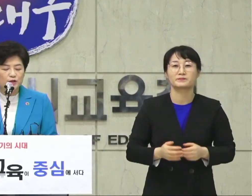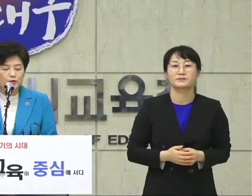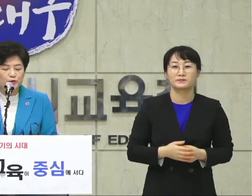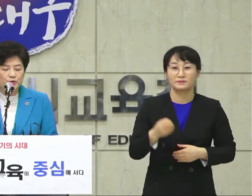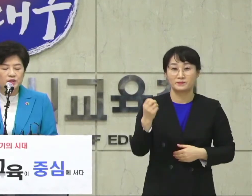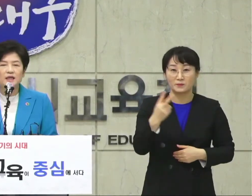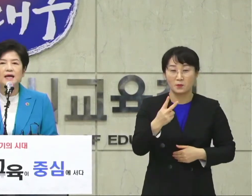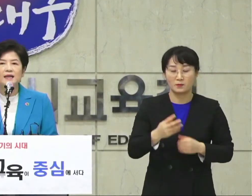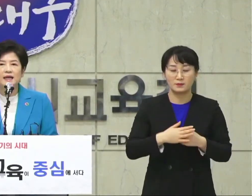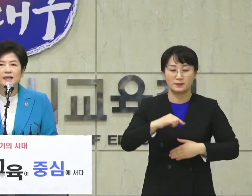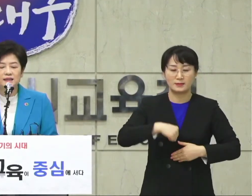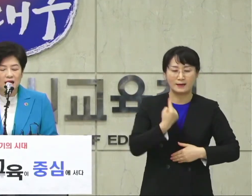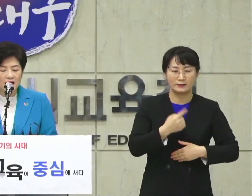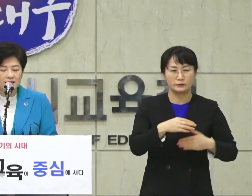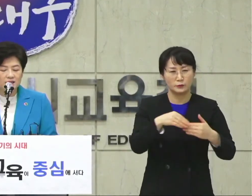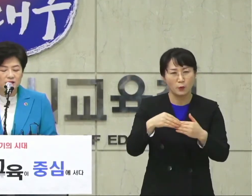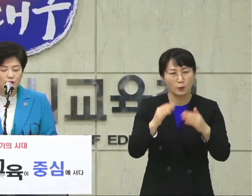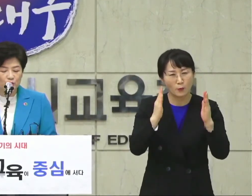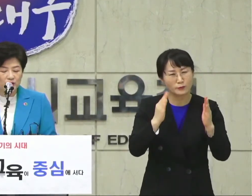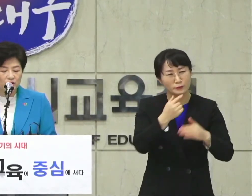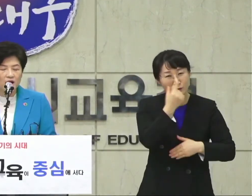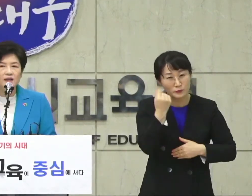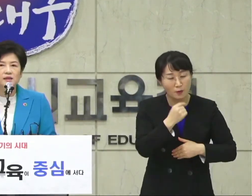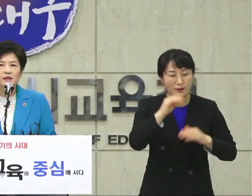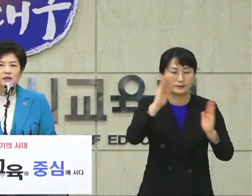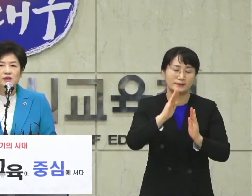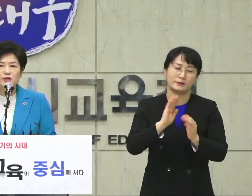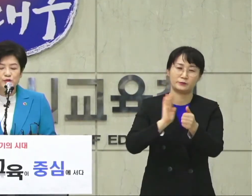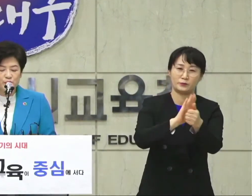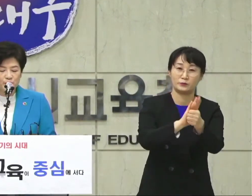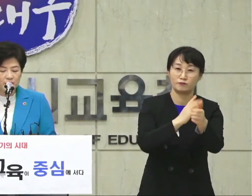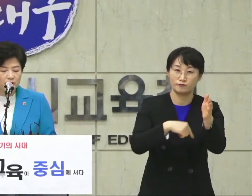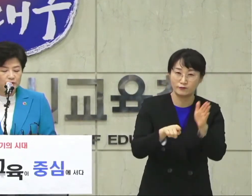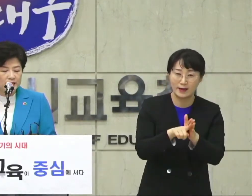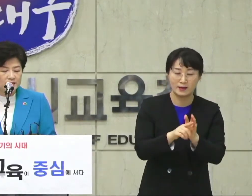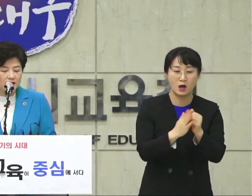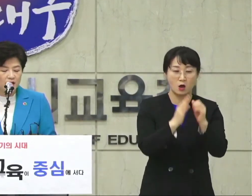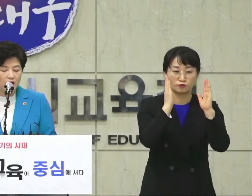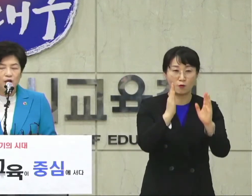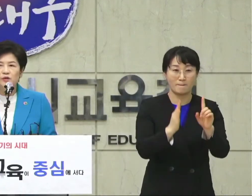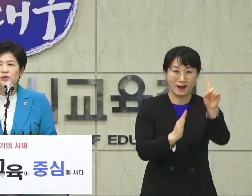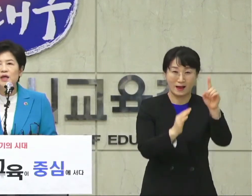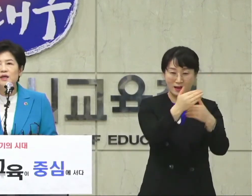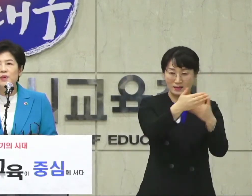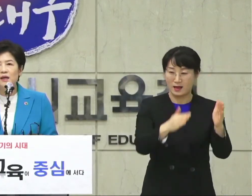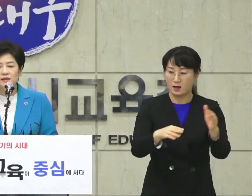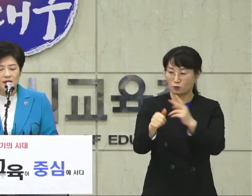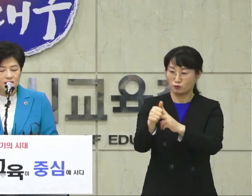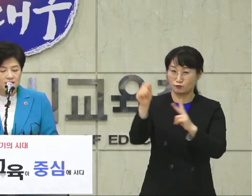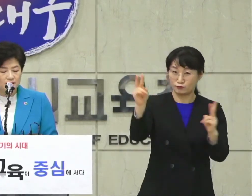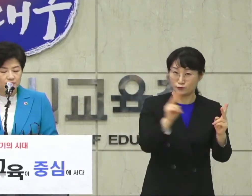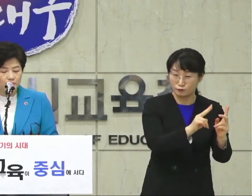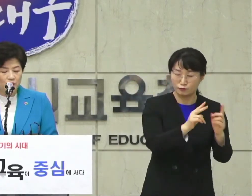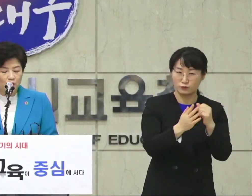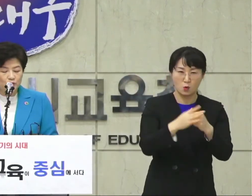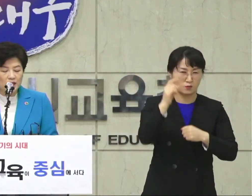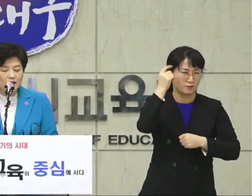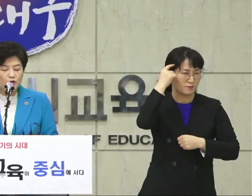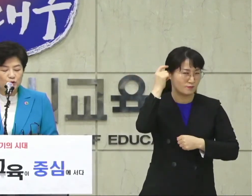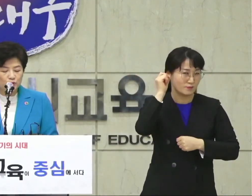그리고 자기 주도성이 약한 아이들을 돕기 위한 1수업 2교사제, 두뇌기반